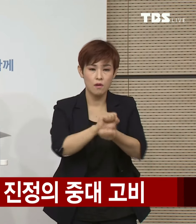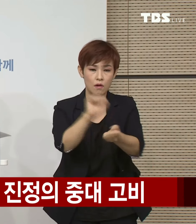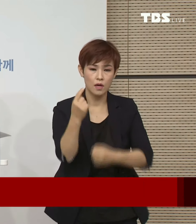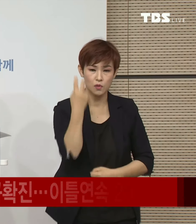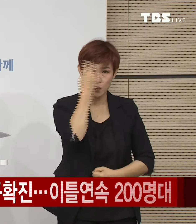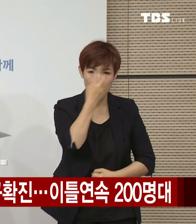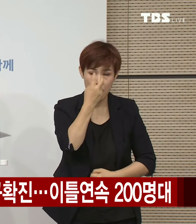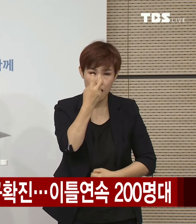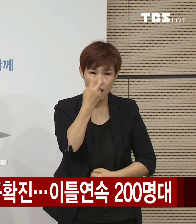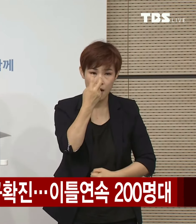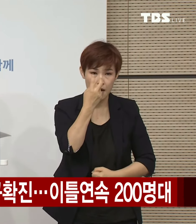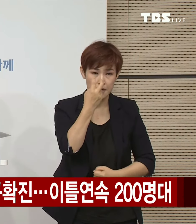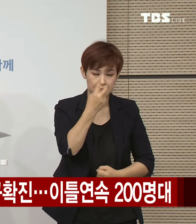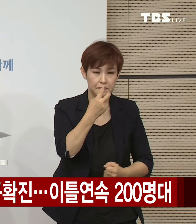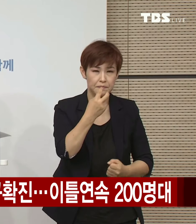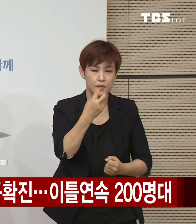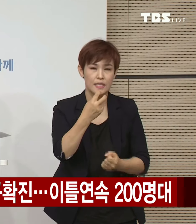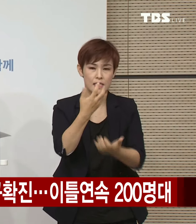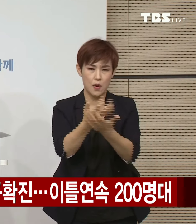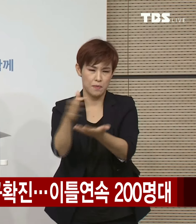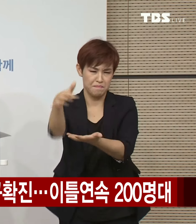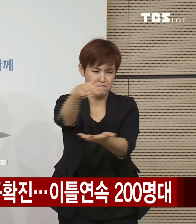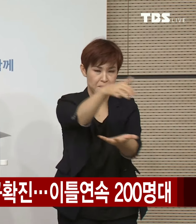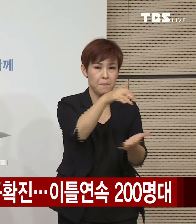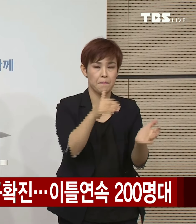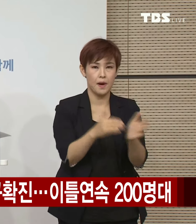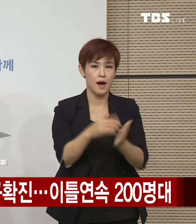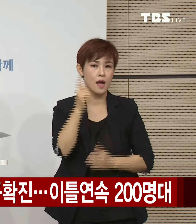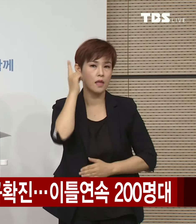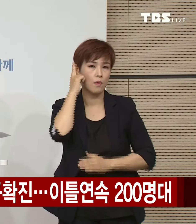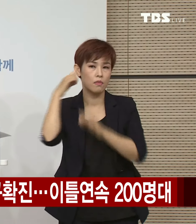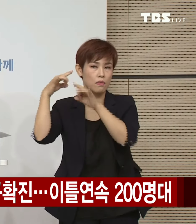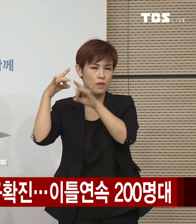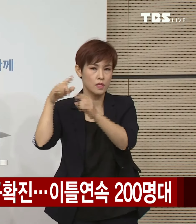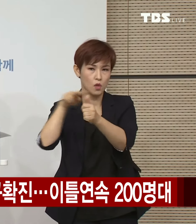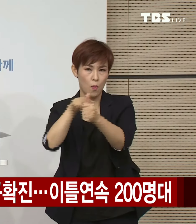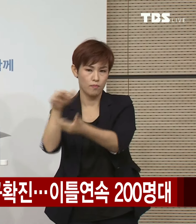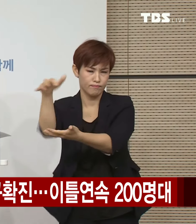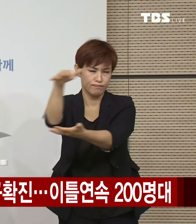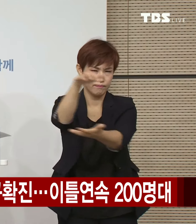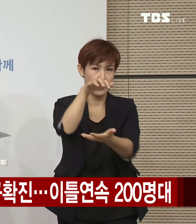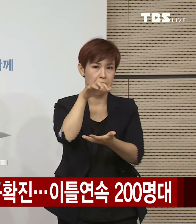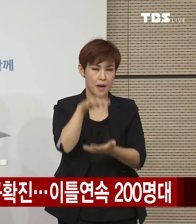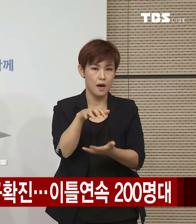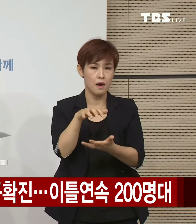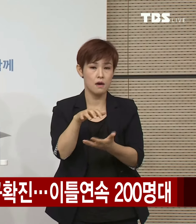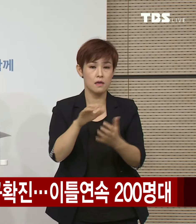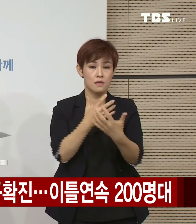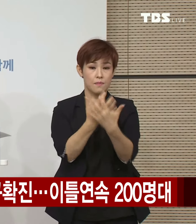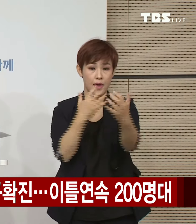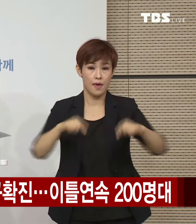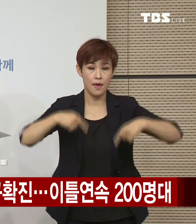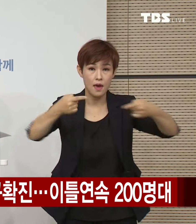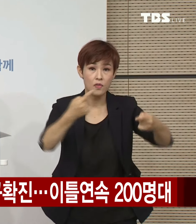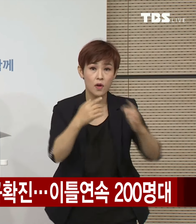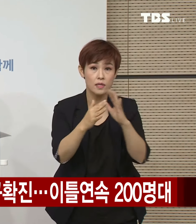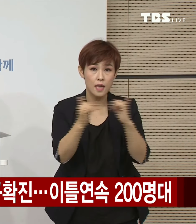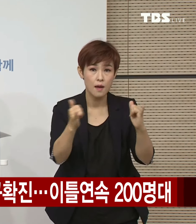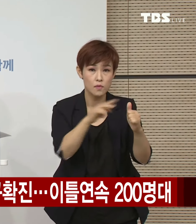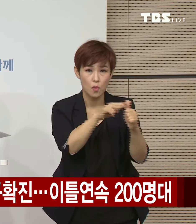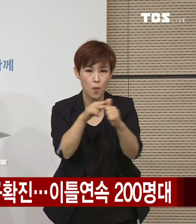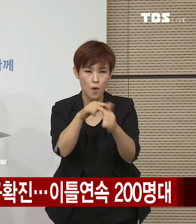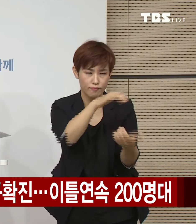통해 확보한 교회 관련 자료와 기지국 정보를 활용하여 확보한 집회 참석자 정보 등을